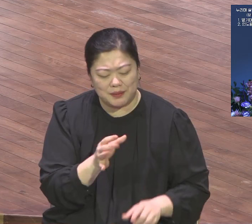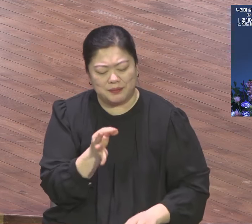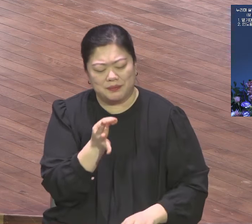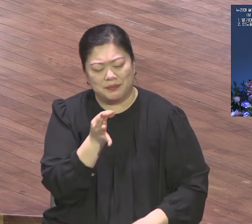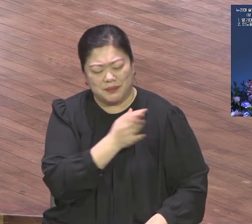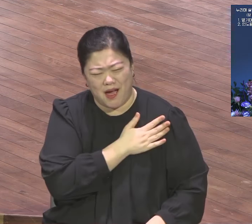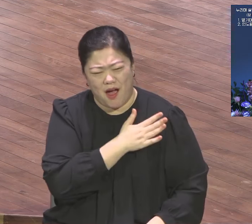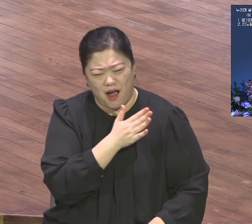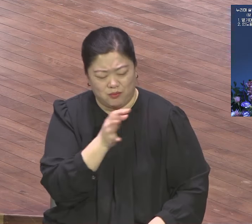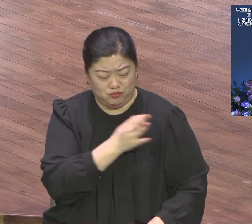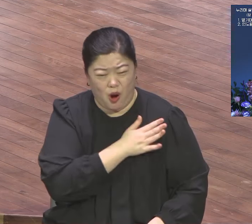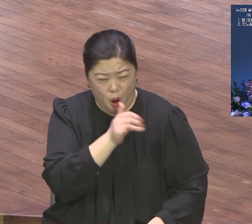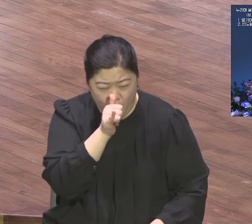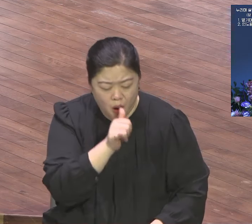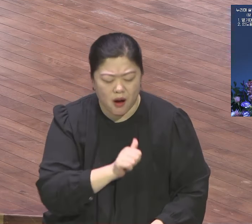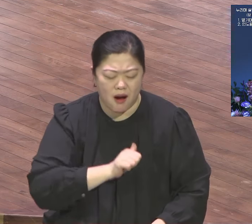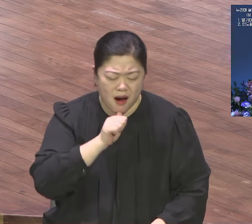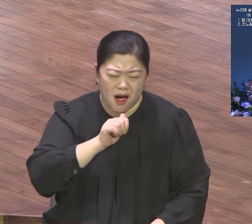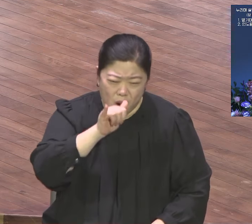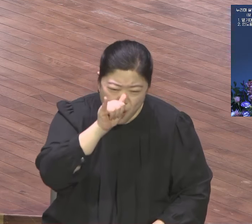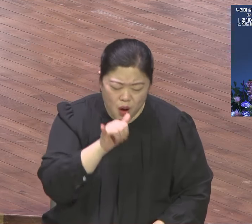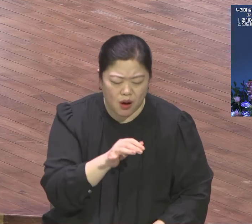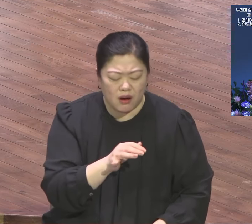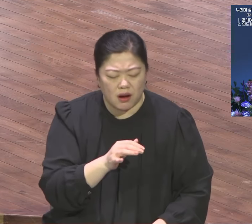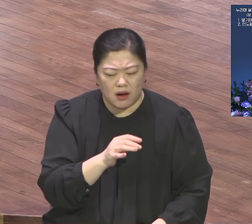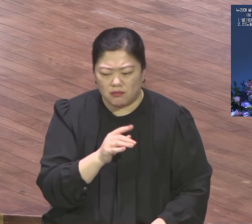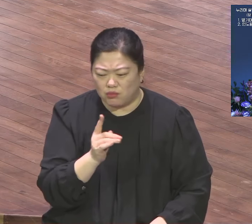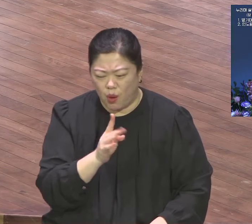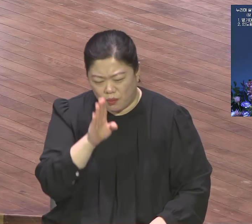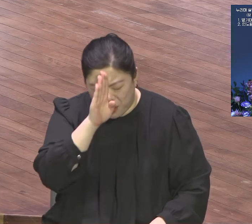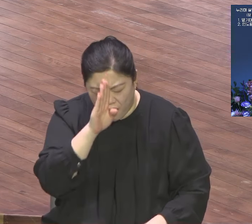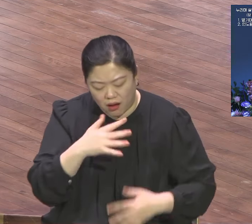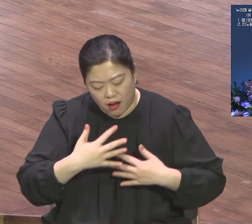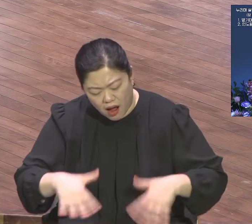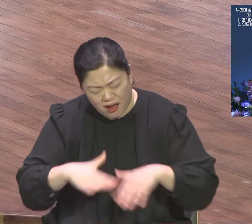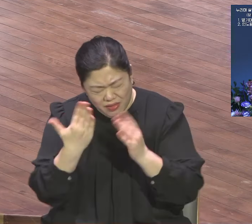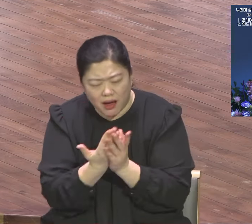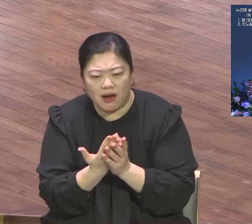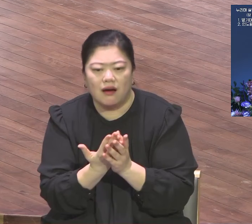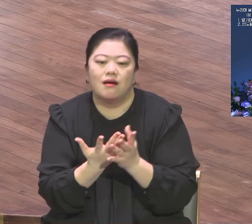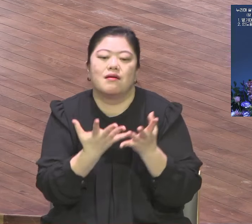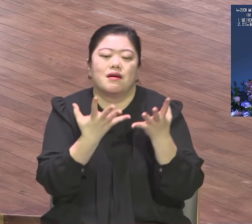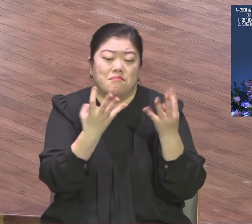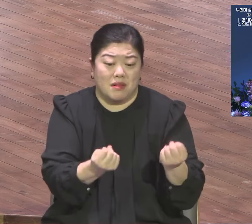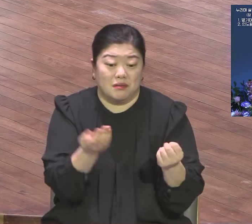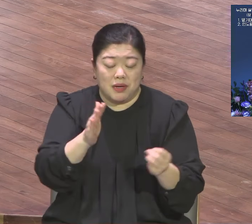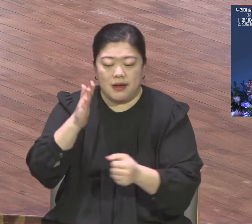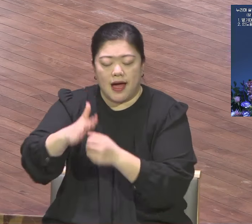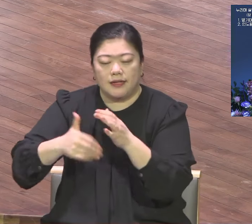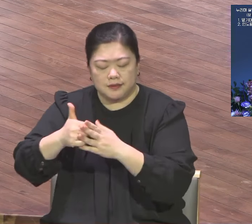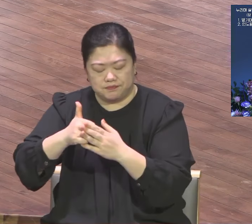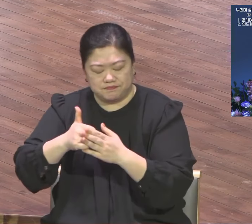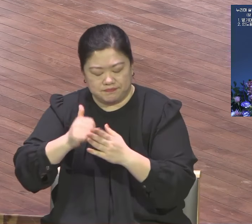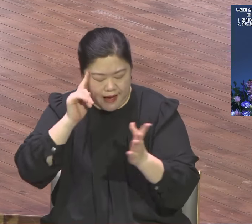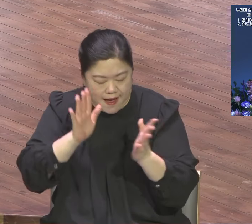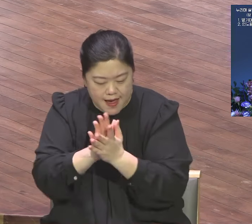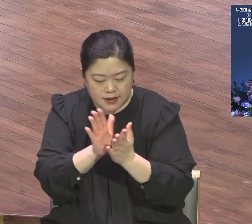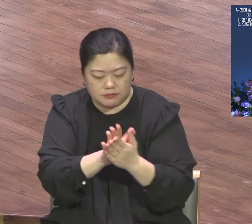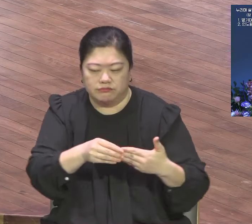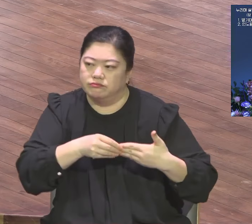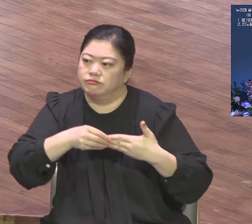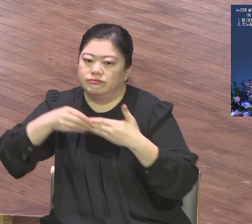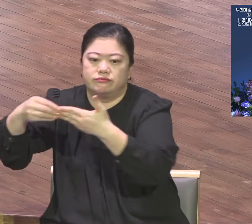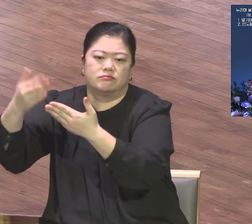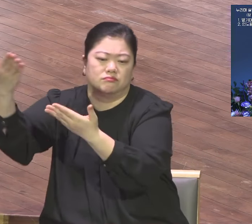맡기. 전폭적으로 합력하여 선을 이루시느니라. 여러분의 인생을 전폭적으로